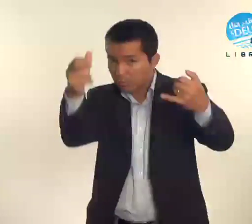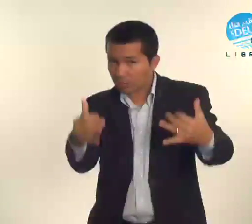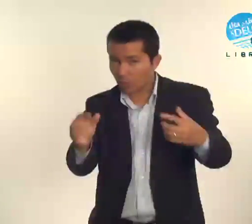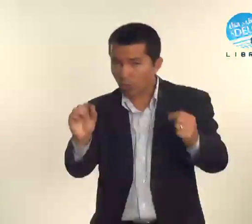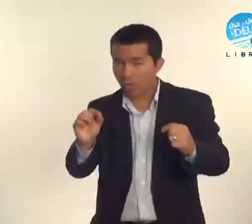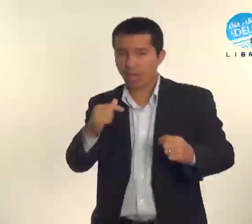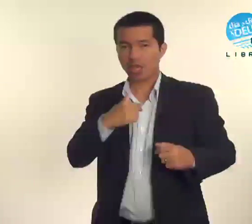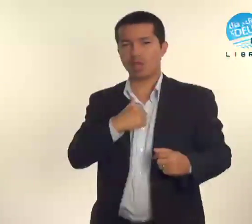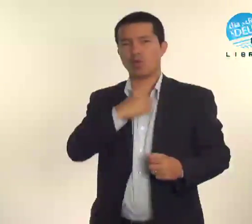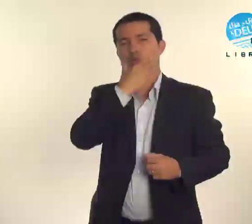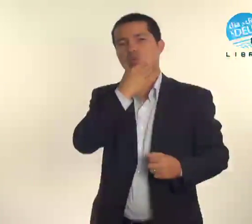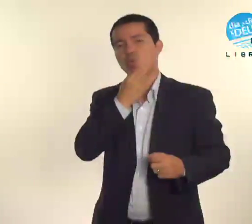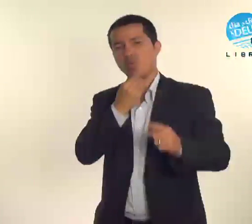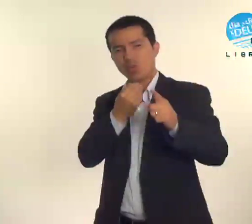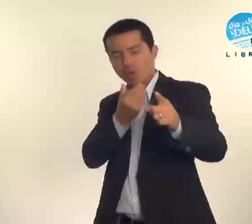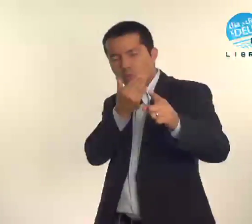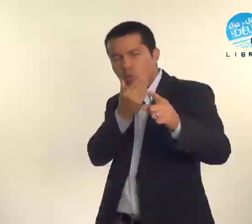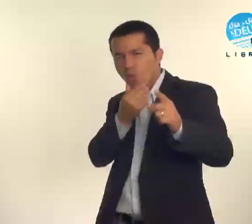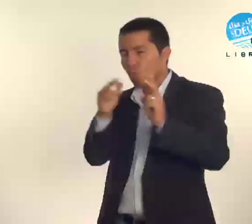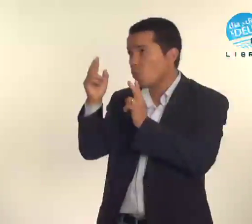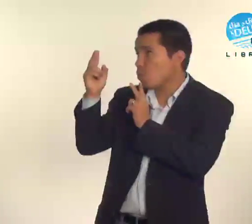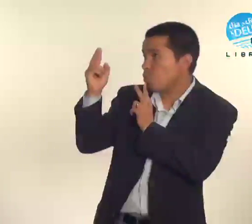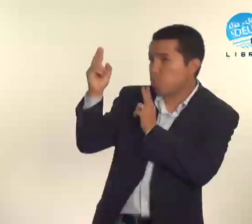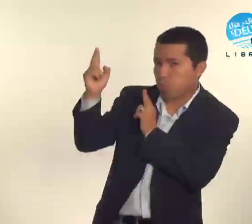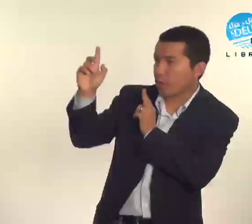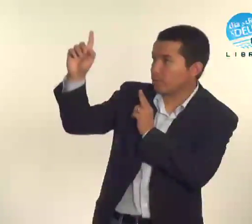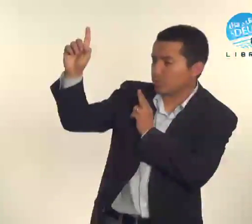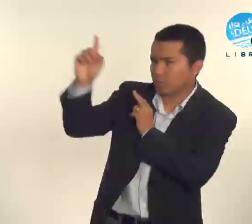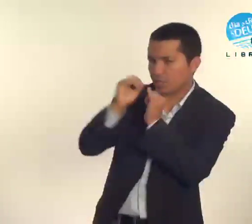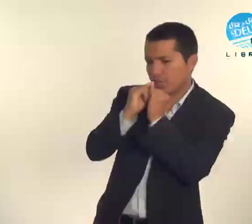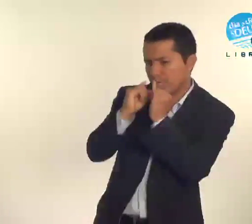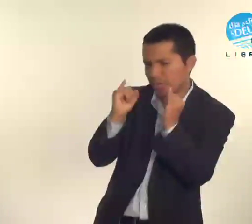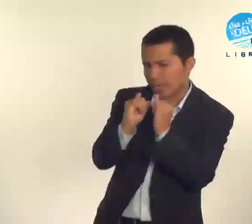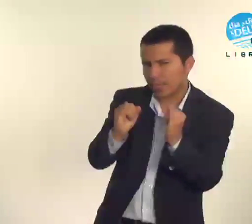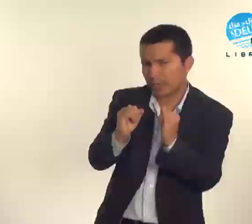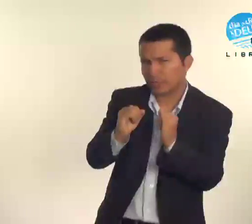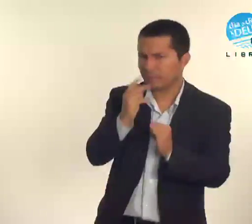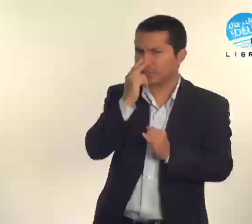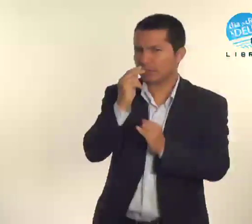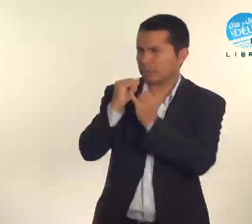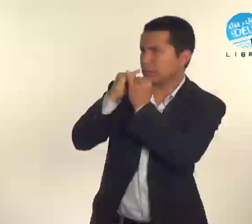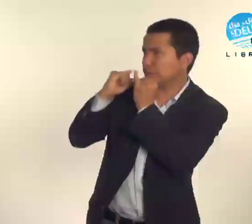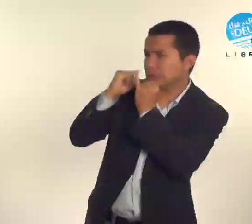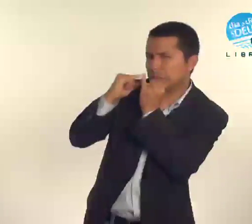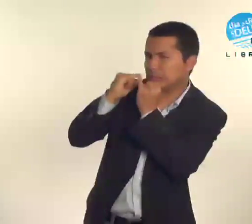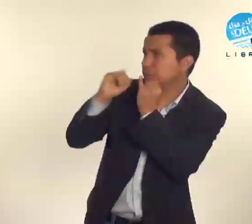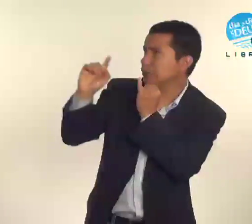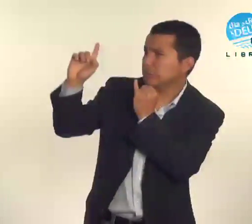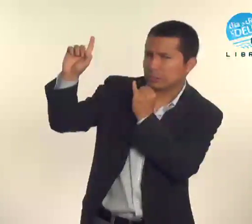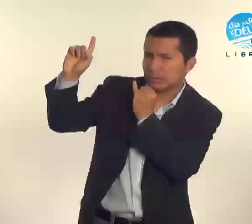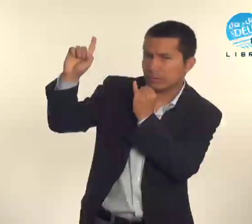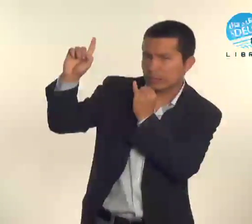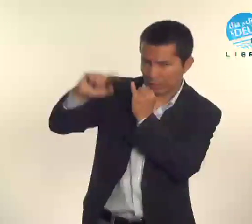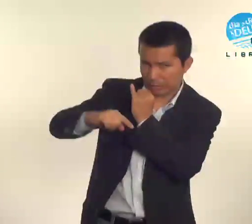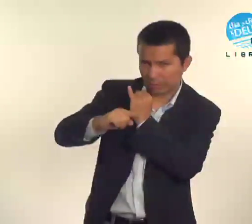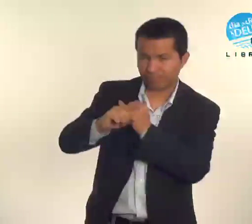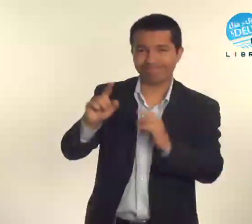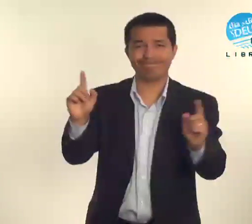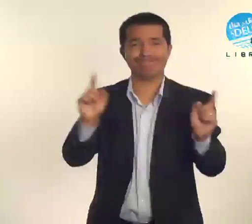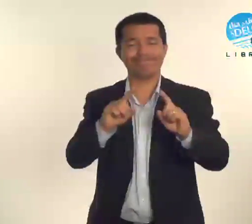foi criado à imagem e à semelhança de Deus. E ele não está dizendo que o homem é parecido com Deus, porque Deus